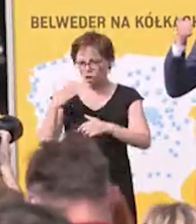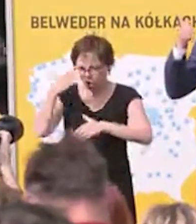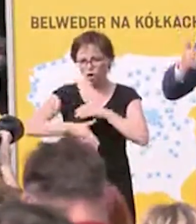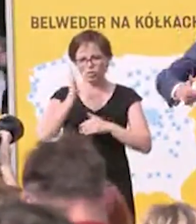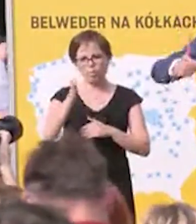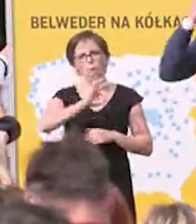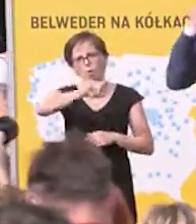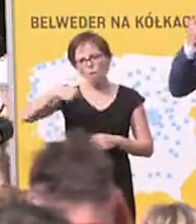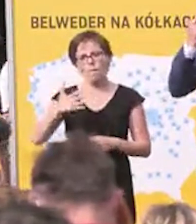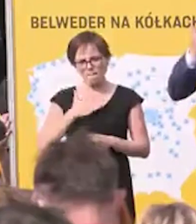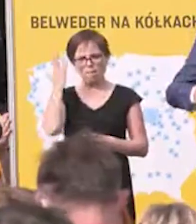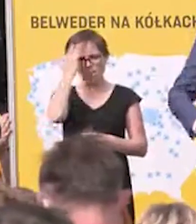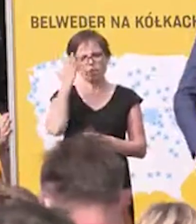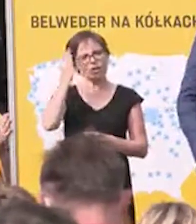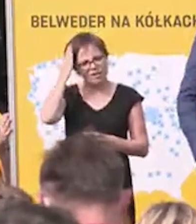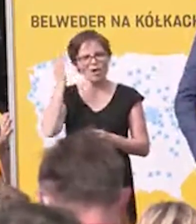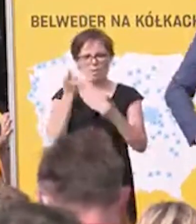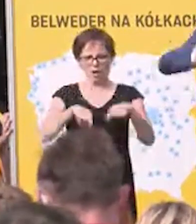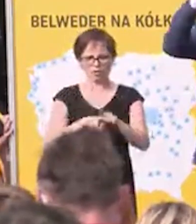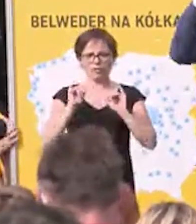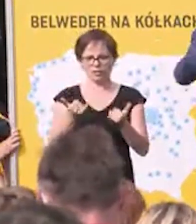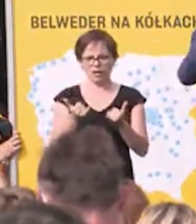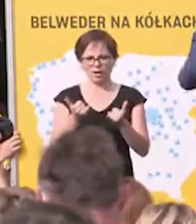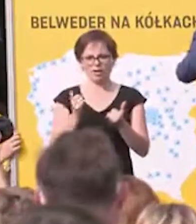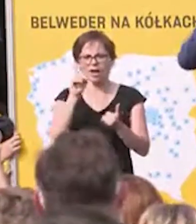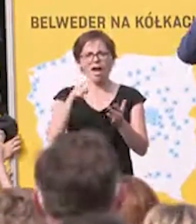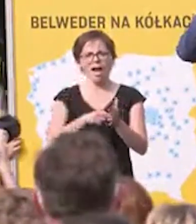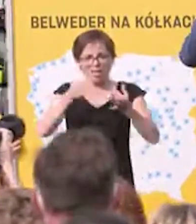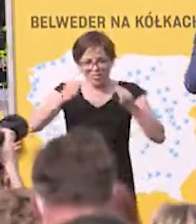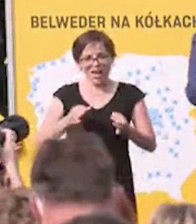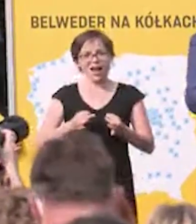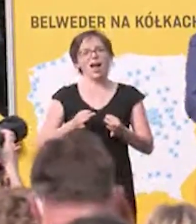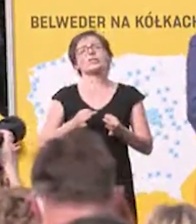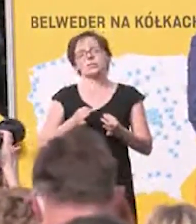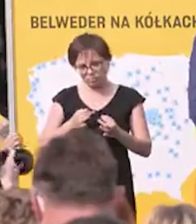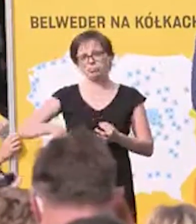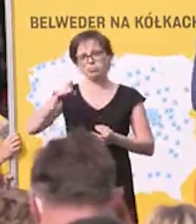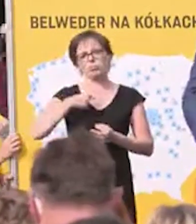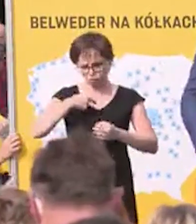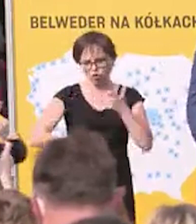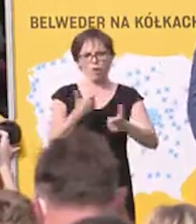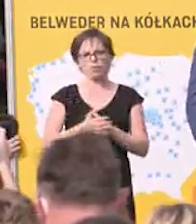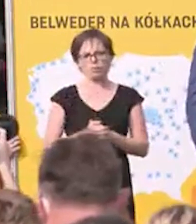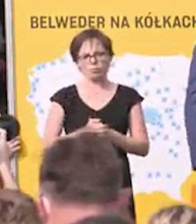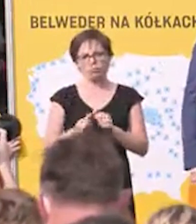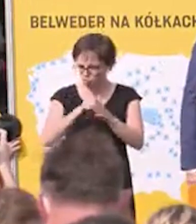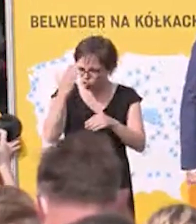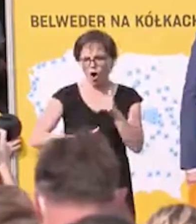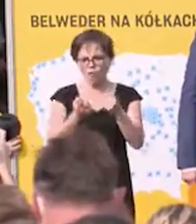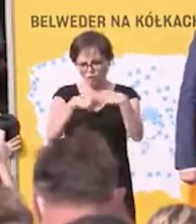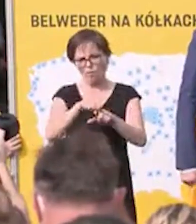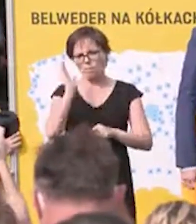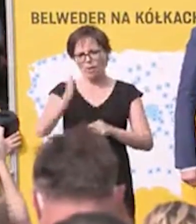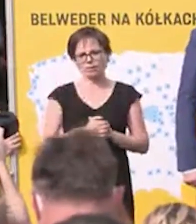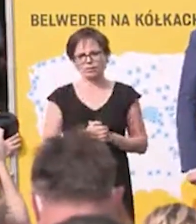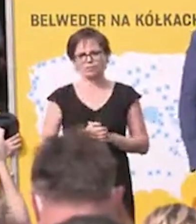mamy marzenia, wiemy jak je realizować, a właśnie teraz pójdziemy i zrealizujemy je. Do końca. Dziękuję wam